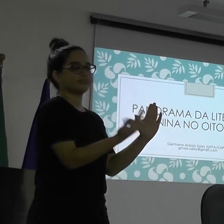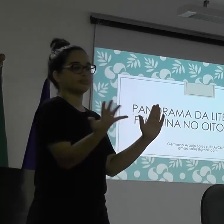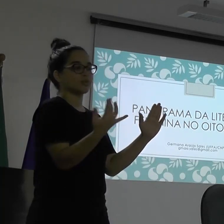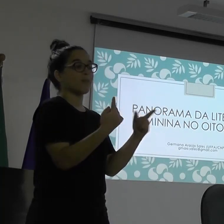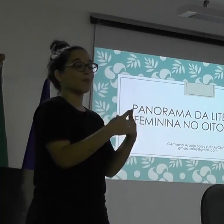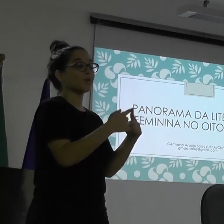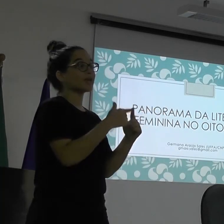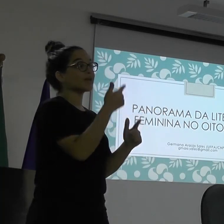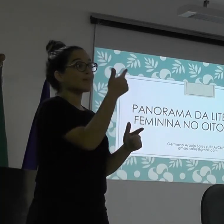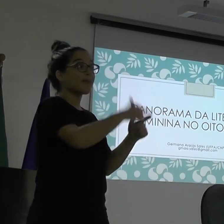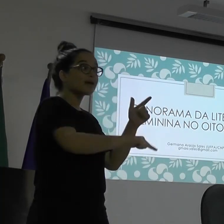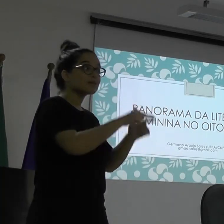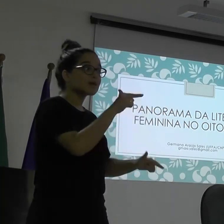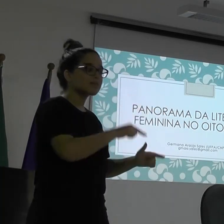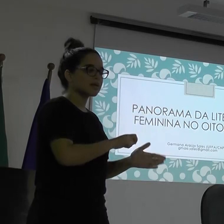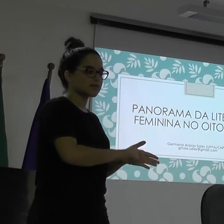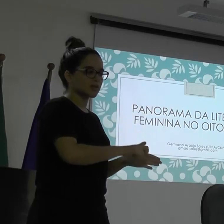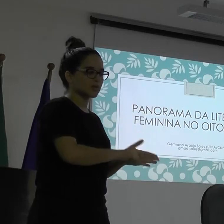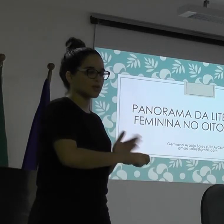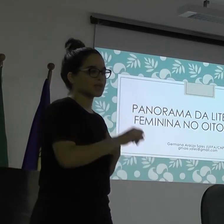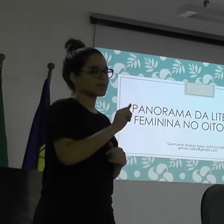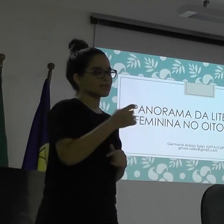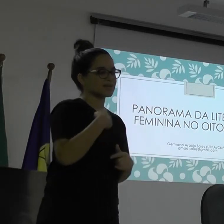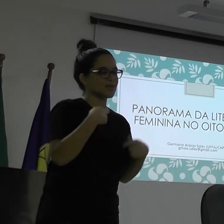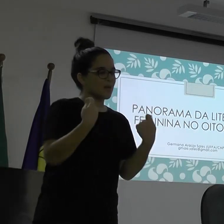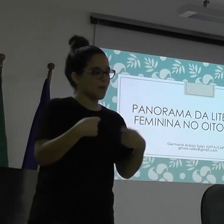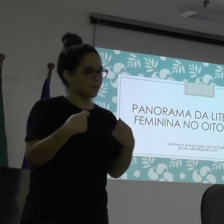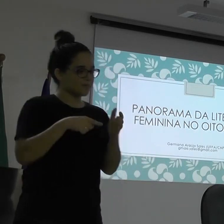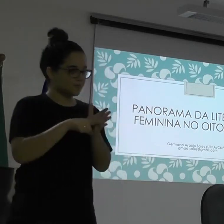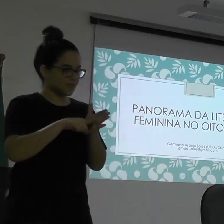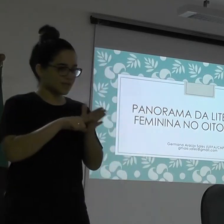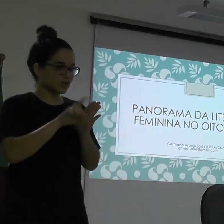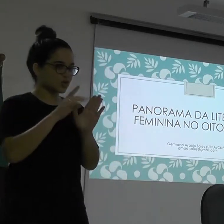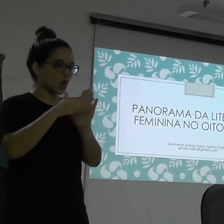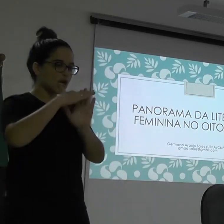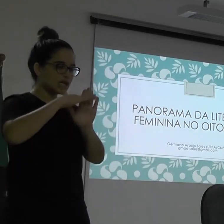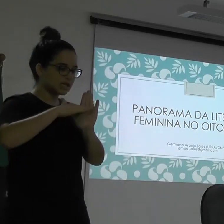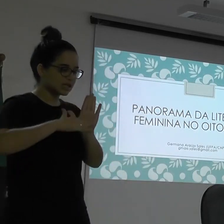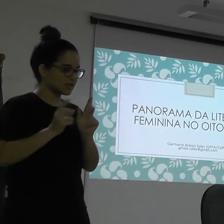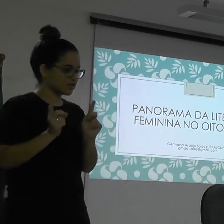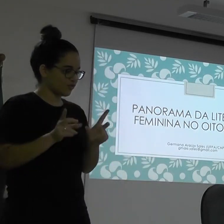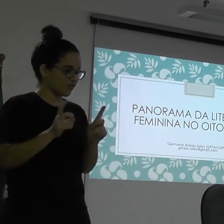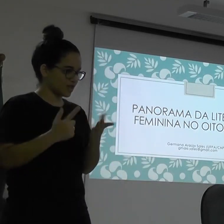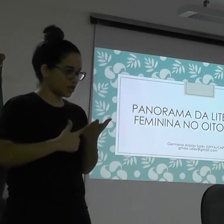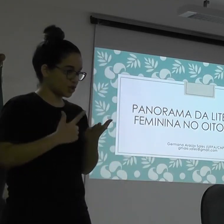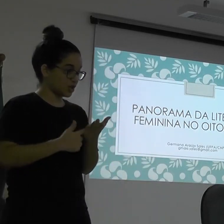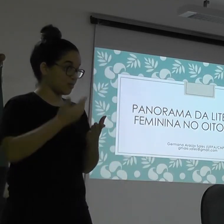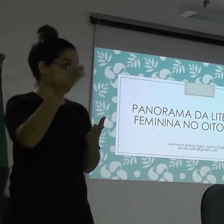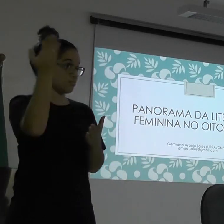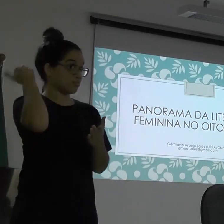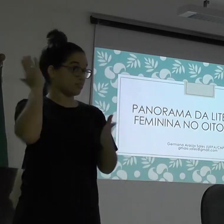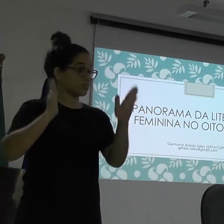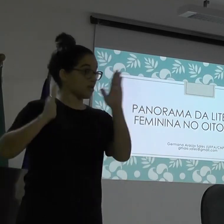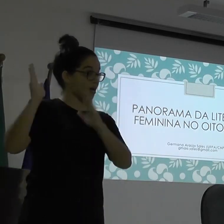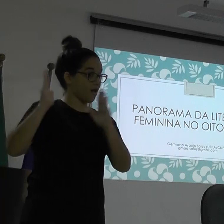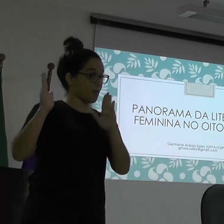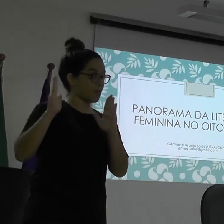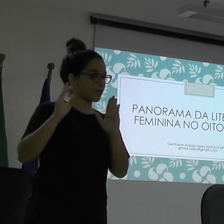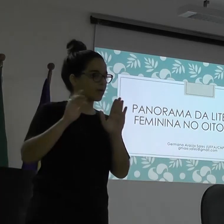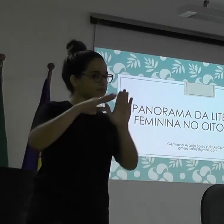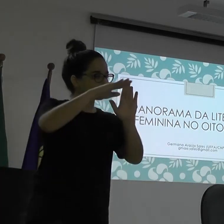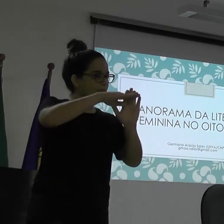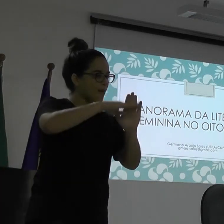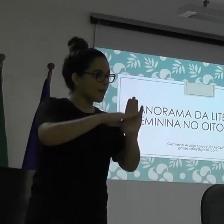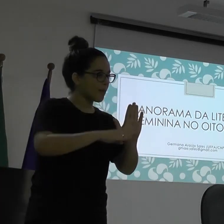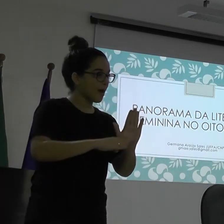outros autores. Se você faz uma pesquisa das listas de vendas de livros daquele período, você consegue